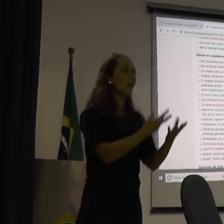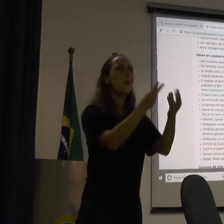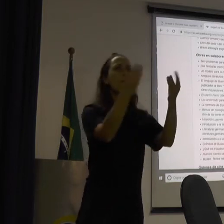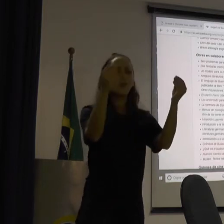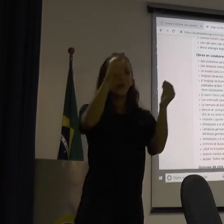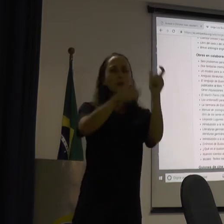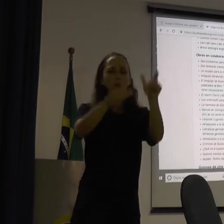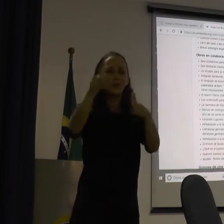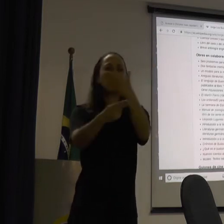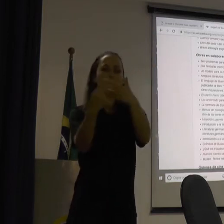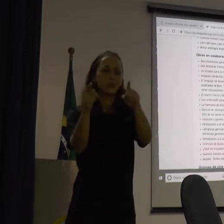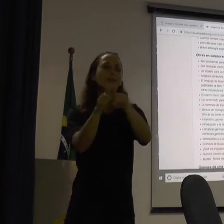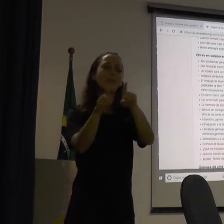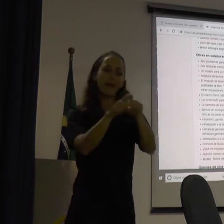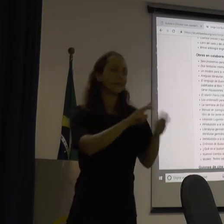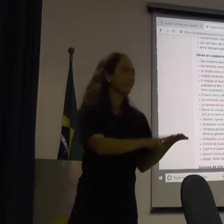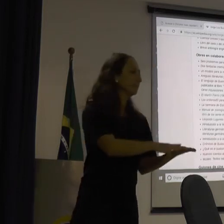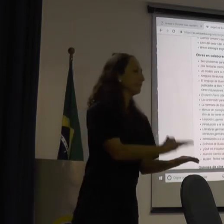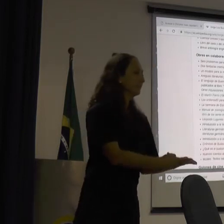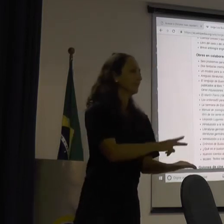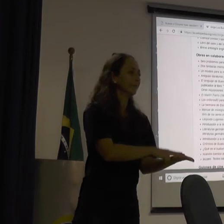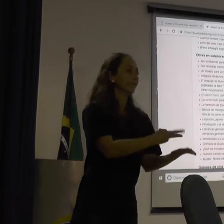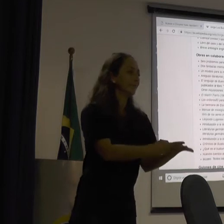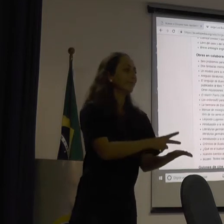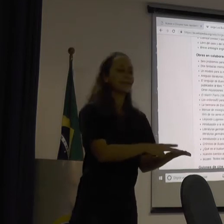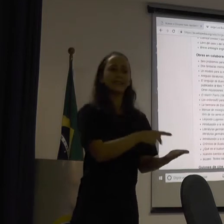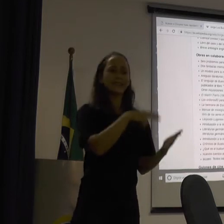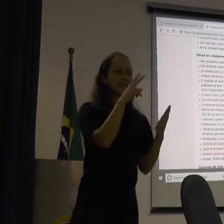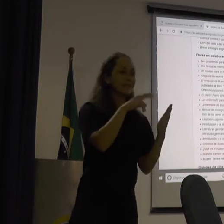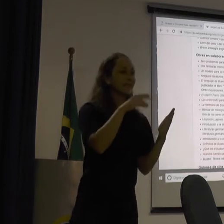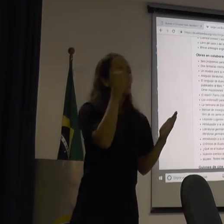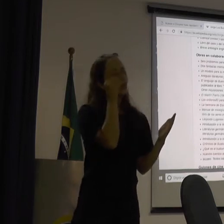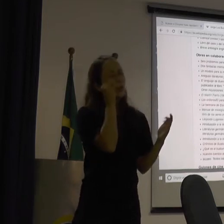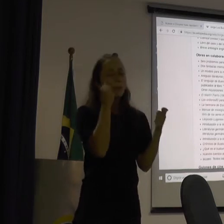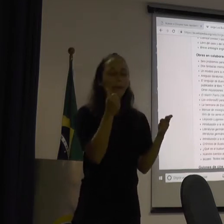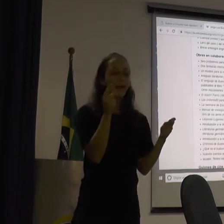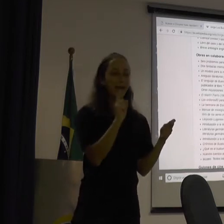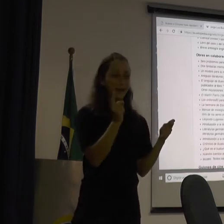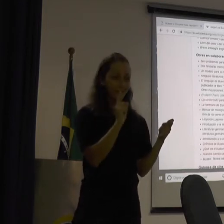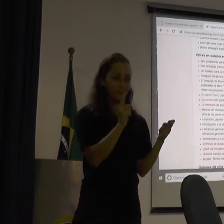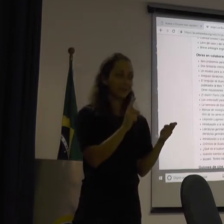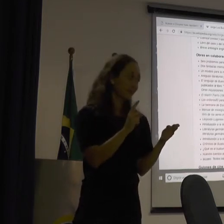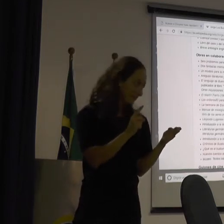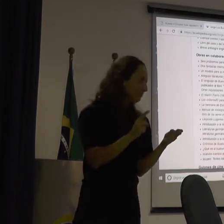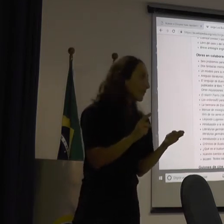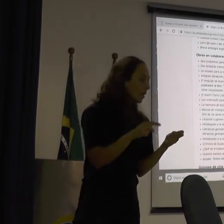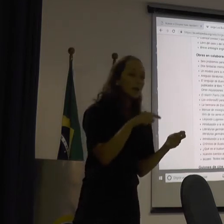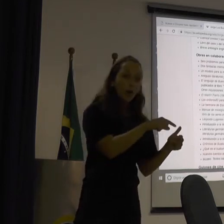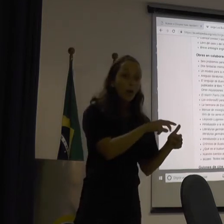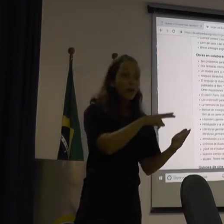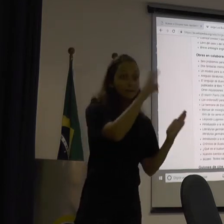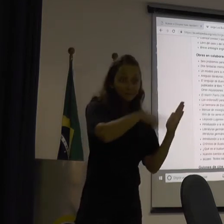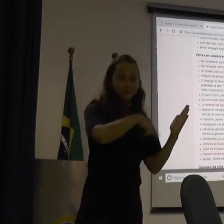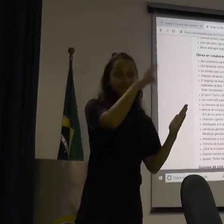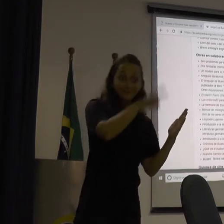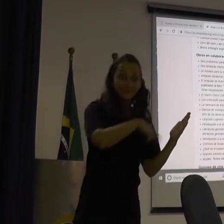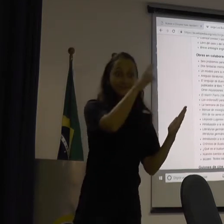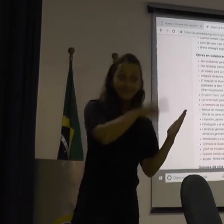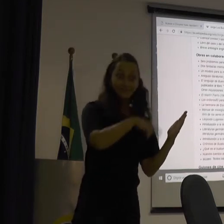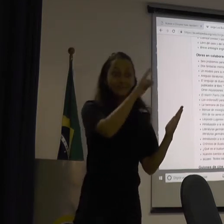né? Ele tinha insônia. Então, ele foi mais ou menos 80 anos de leitura, como